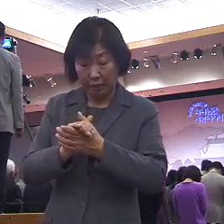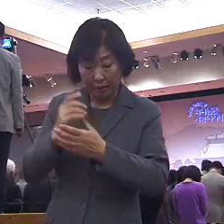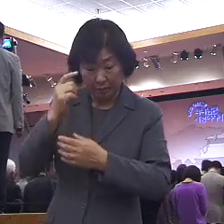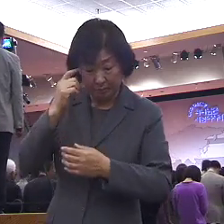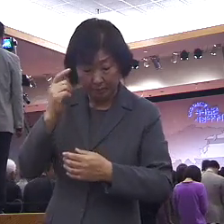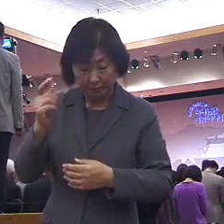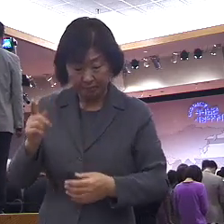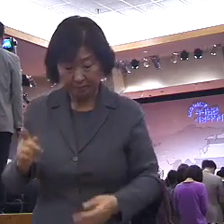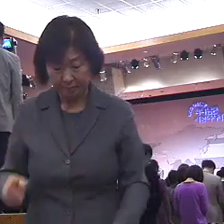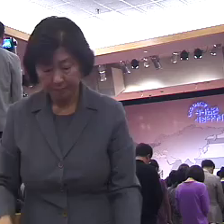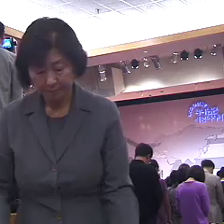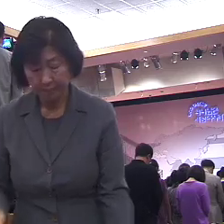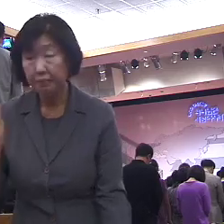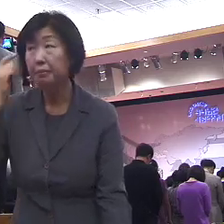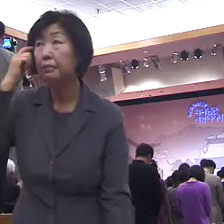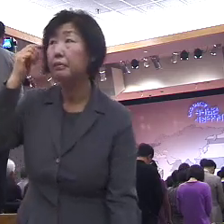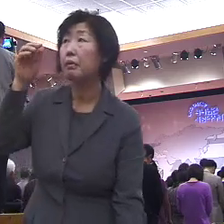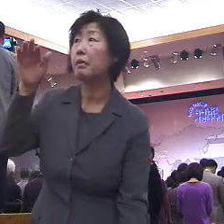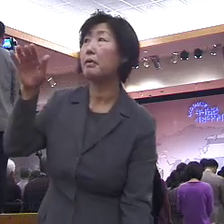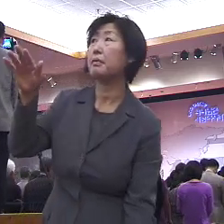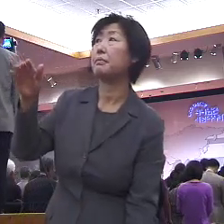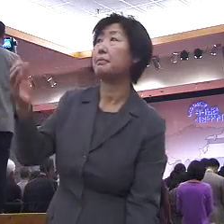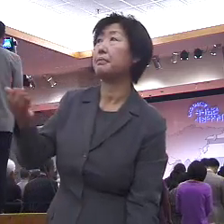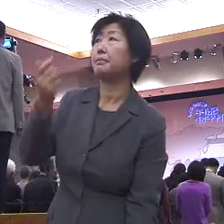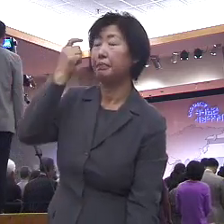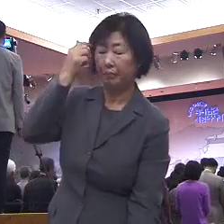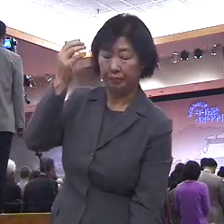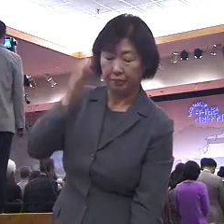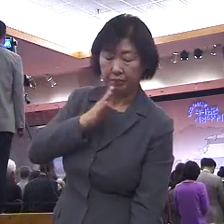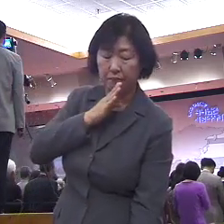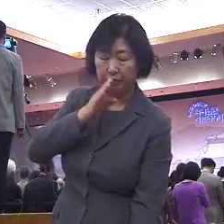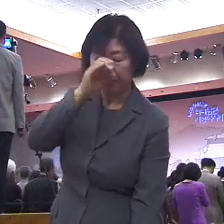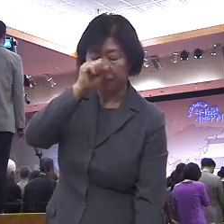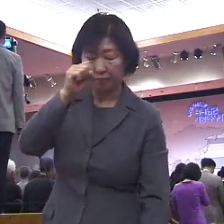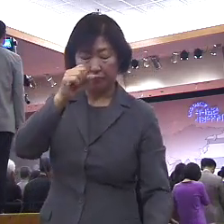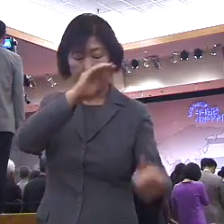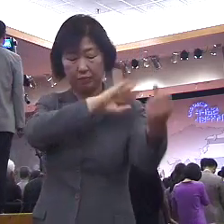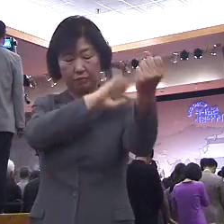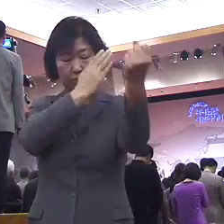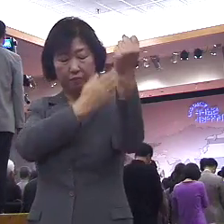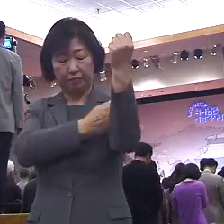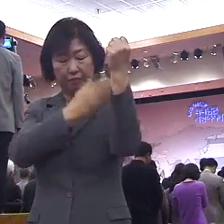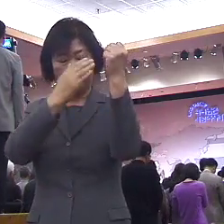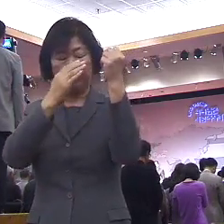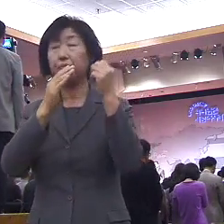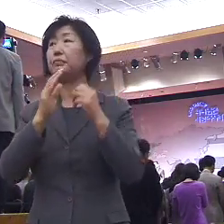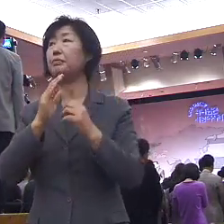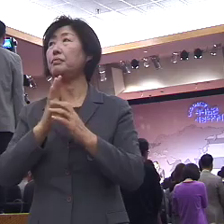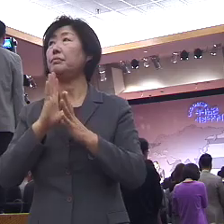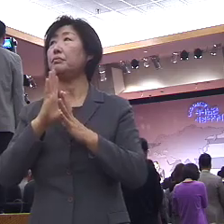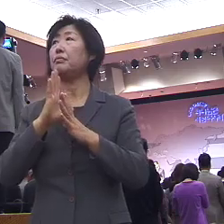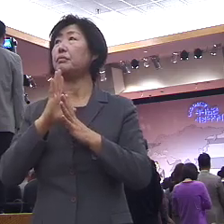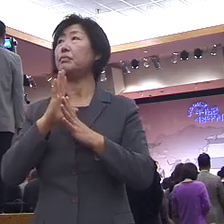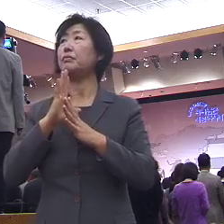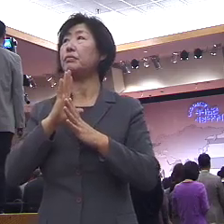사모하는 영혼을 만족케 하시는 참 좋으신 분께 놀라운 사랑 올려드리겠습니다.